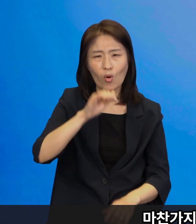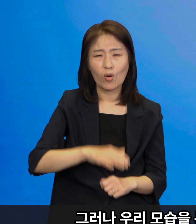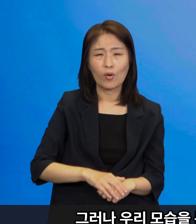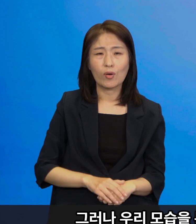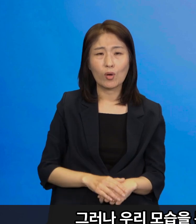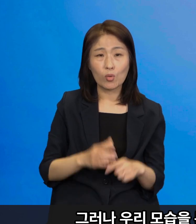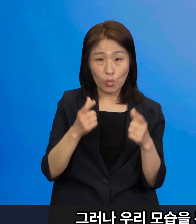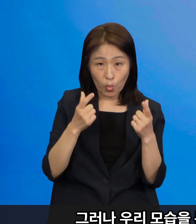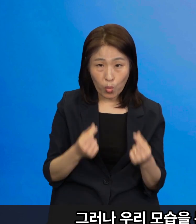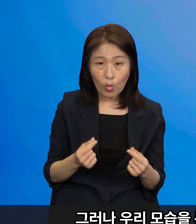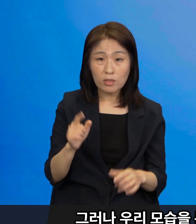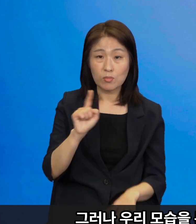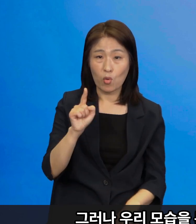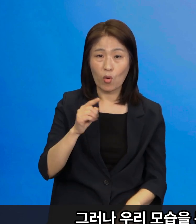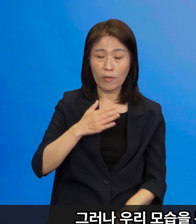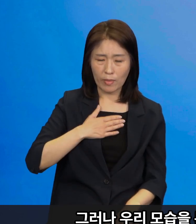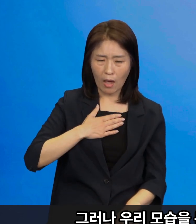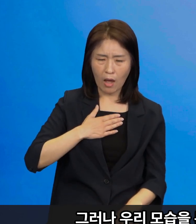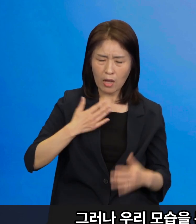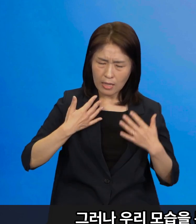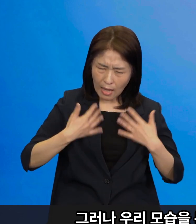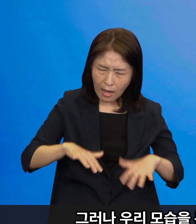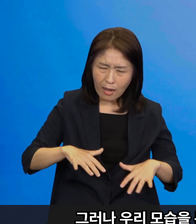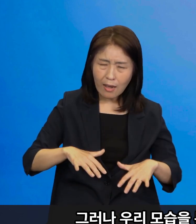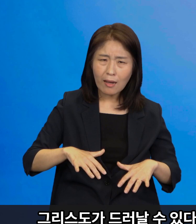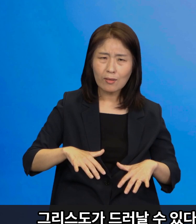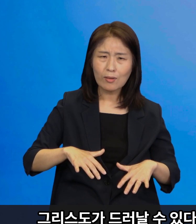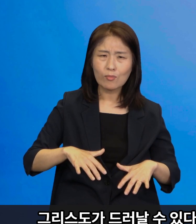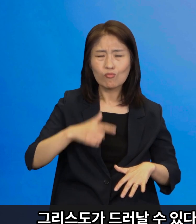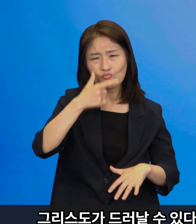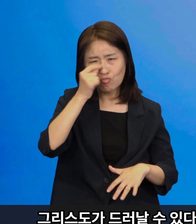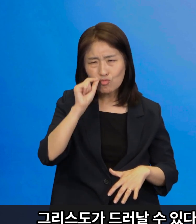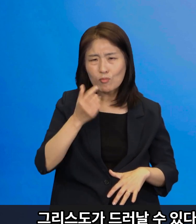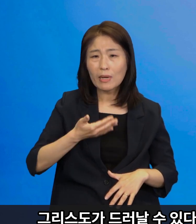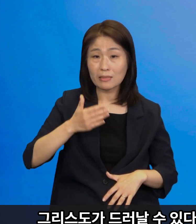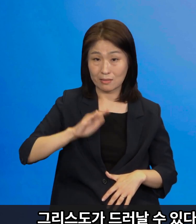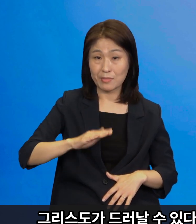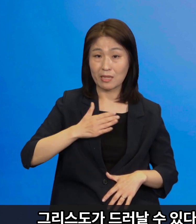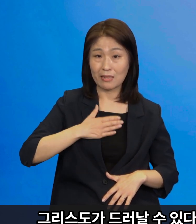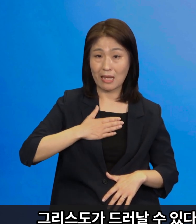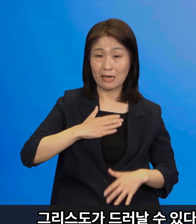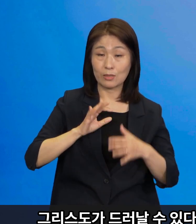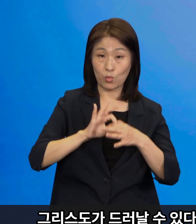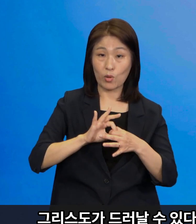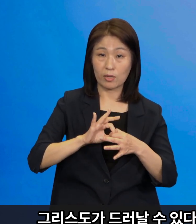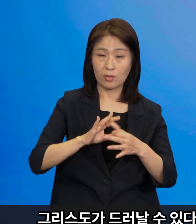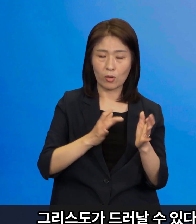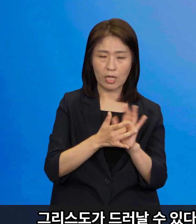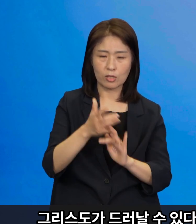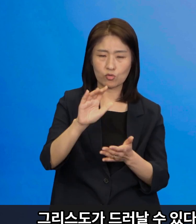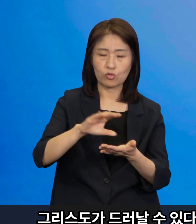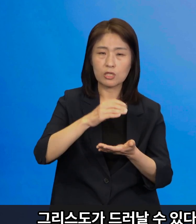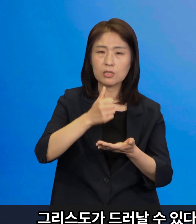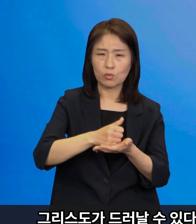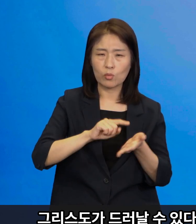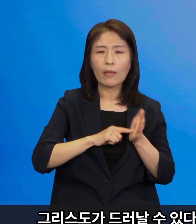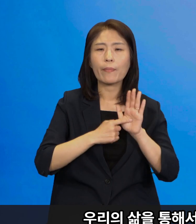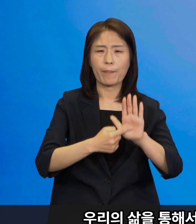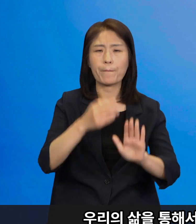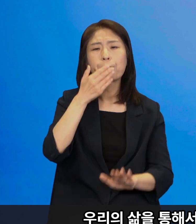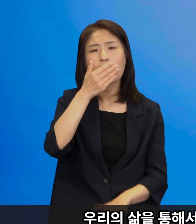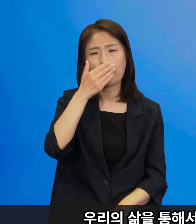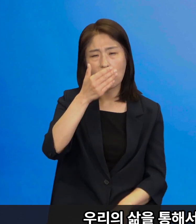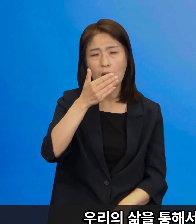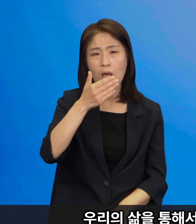연약하지만 그러나 우리의 모습을 통해서도 누가 드러날 수 있어요? 그리스도가 드러날 수 있다는 것. 여러분 그것을 믿으셔야 됩니다.